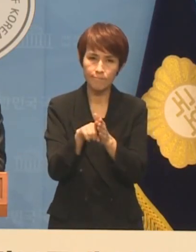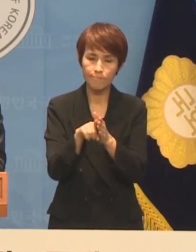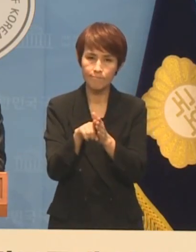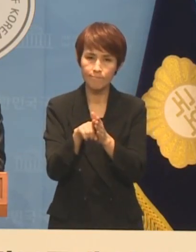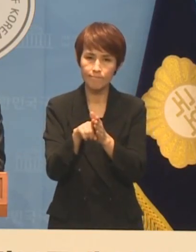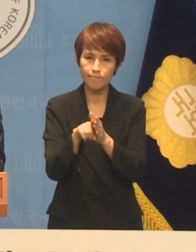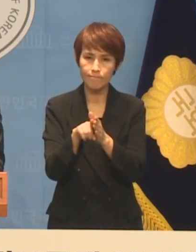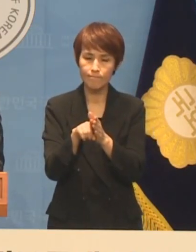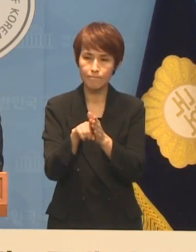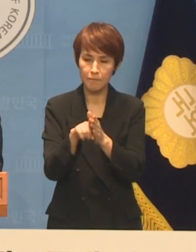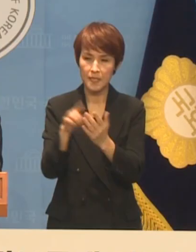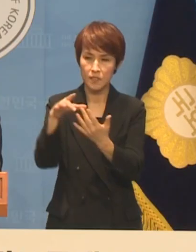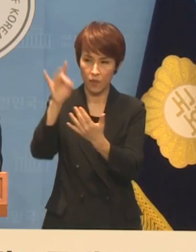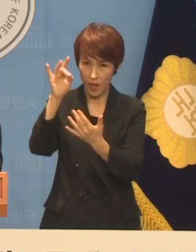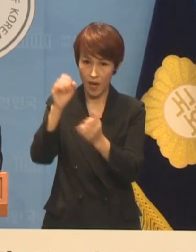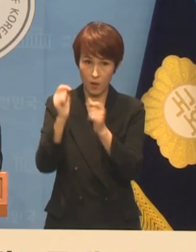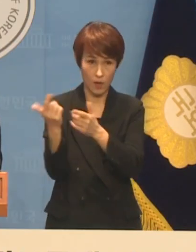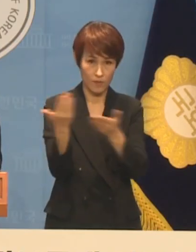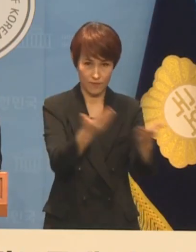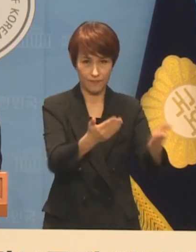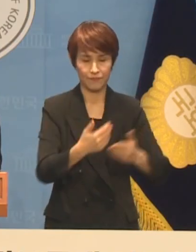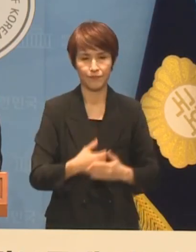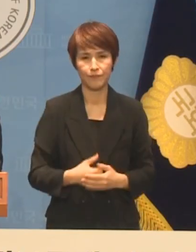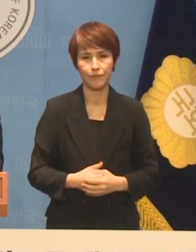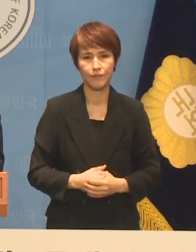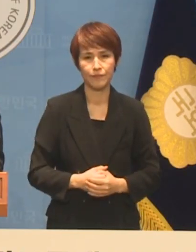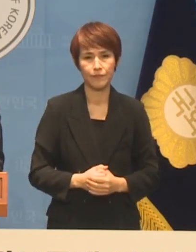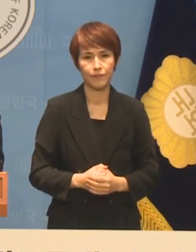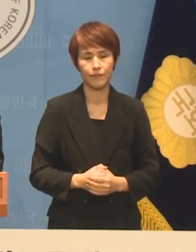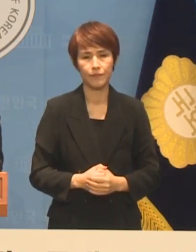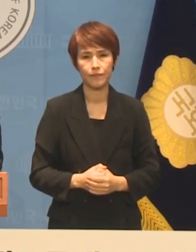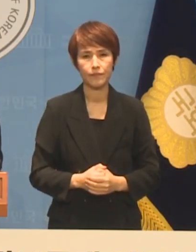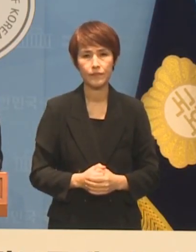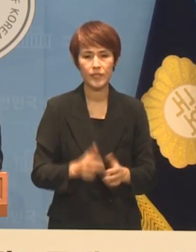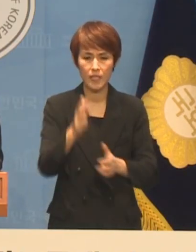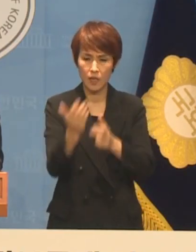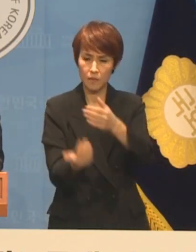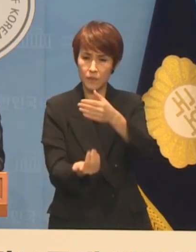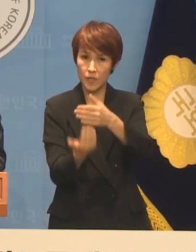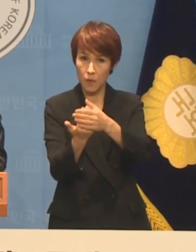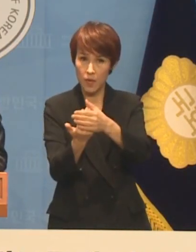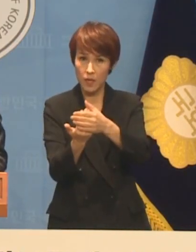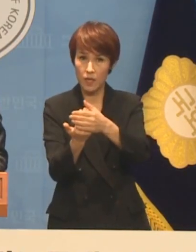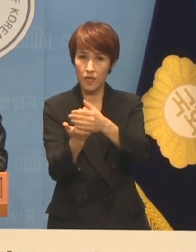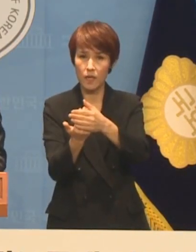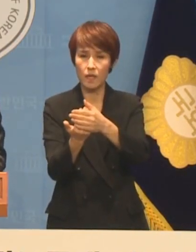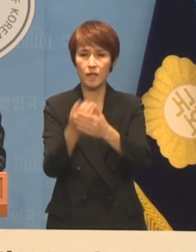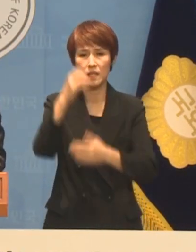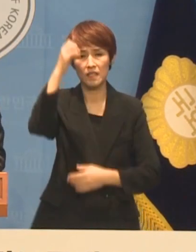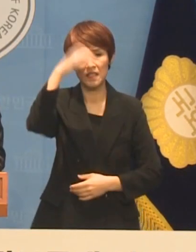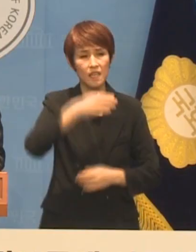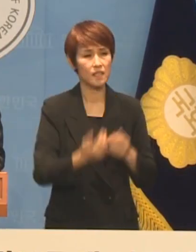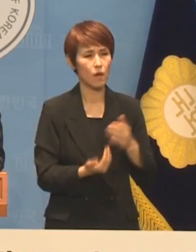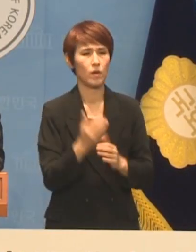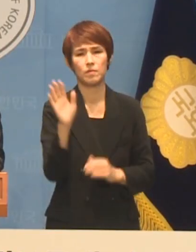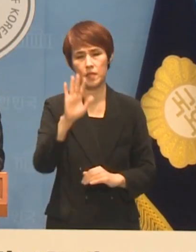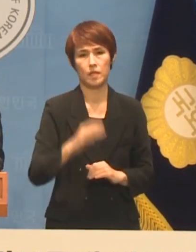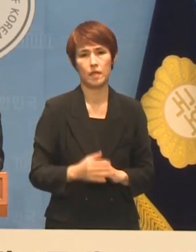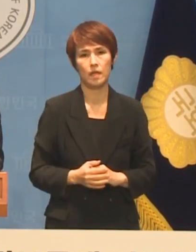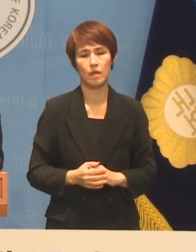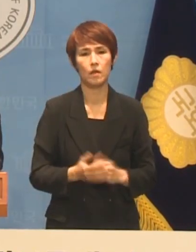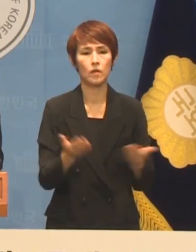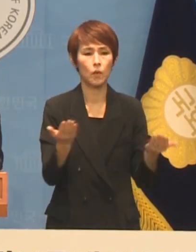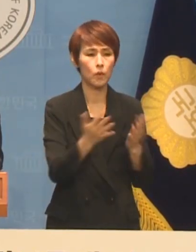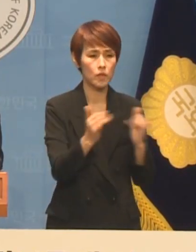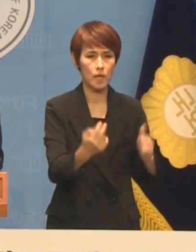현명한 선택의 기회를 제공할 것입니다. 산업재해는 단순한 사고가 아닙니다. 한